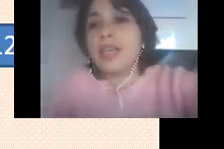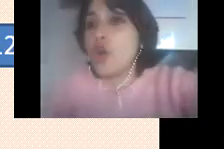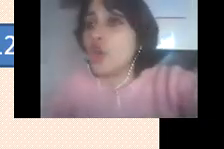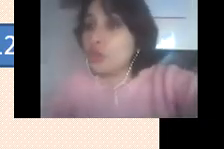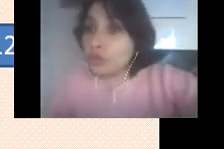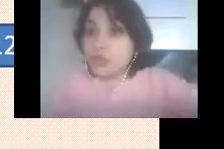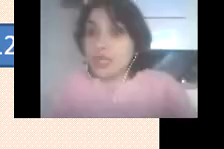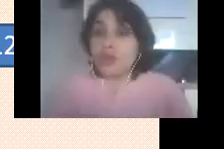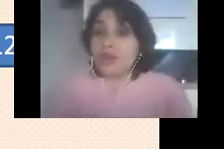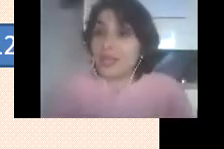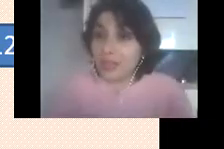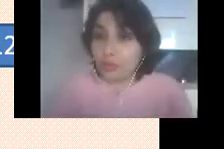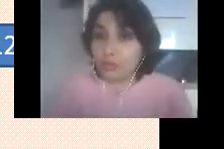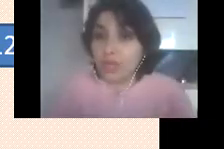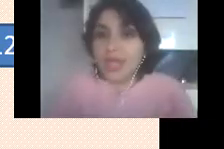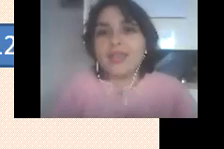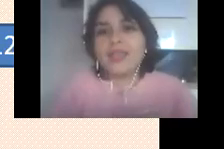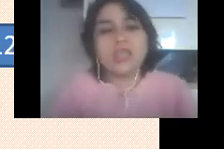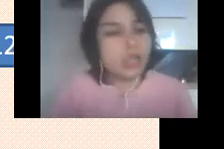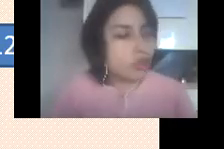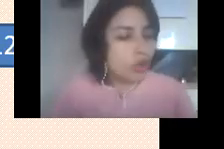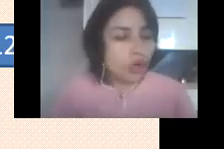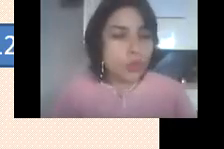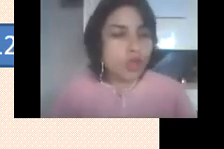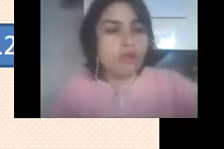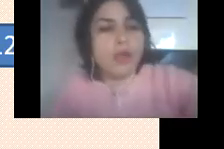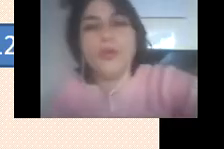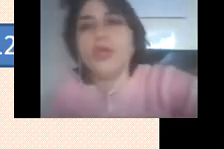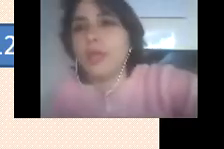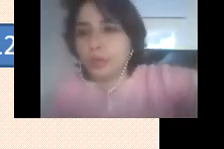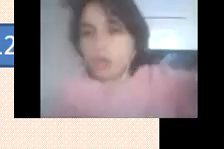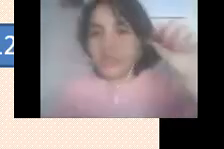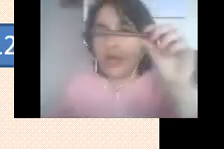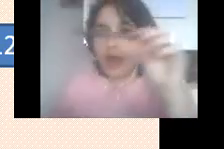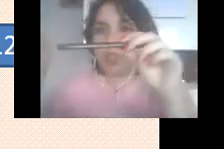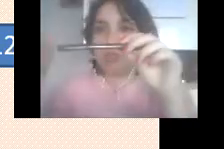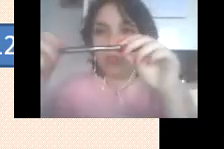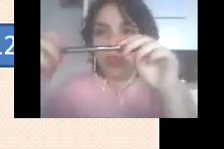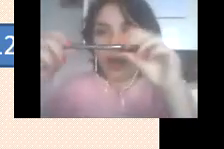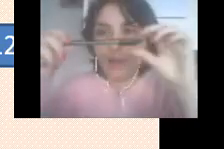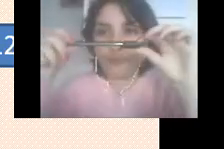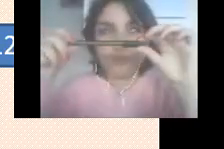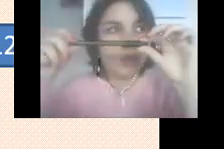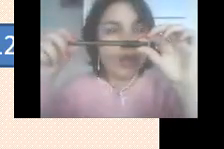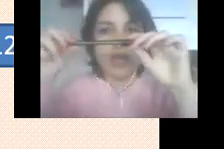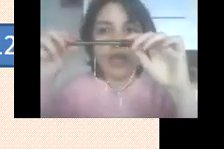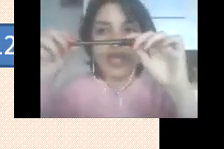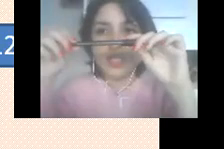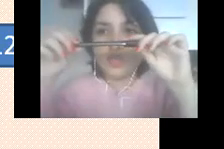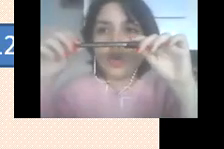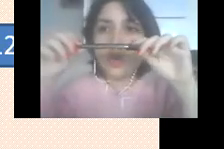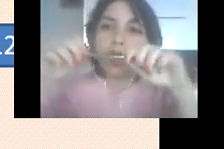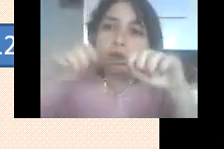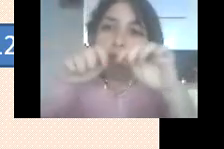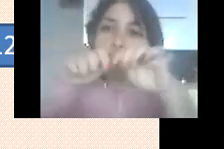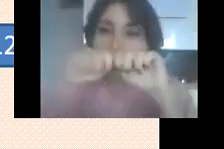Y tengo otros que son rígidos, es decir, que yo no los puedo doblar. Por ejemplo, tengo este lápiz acá, y si